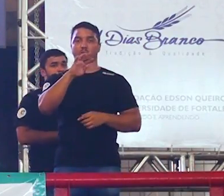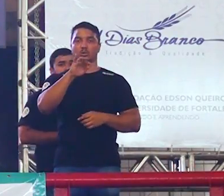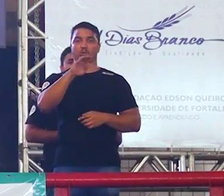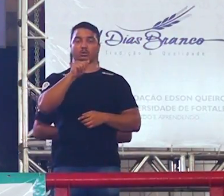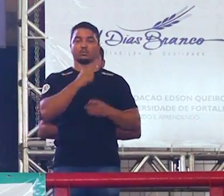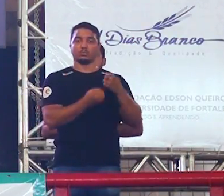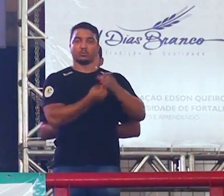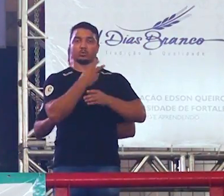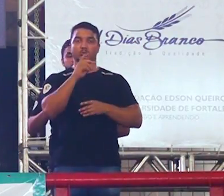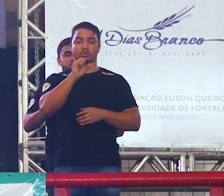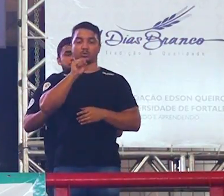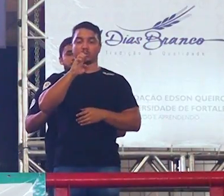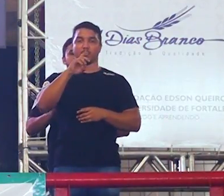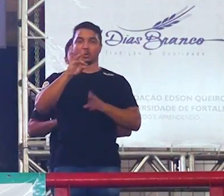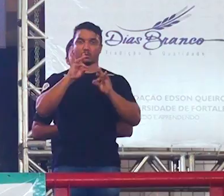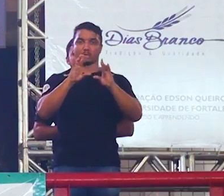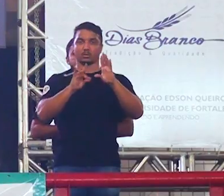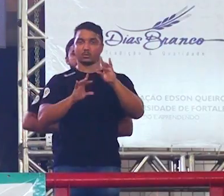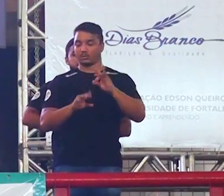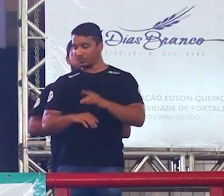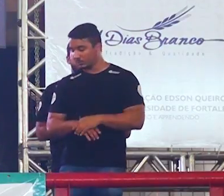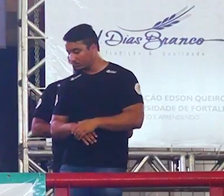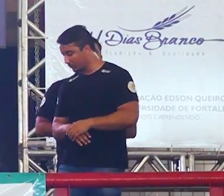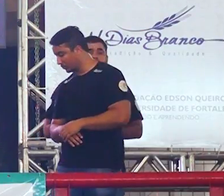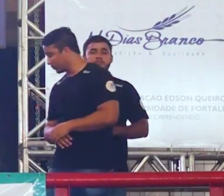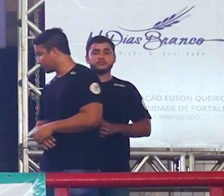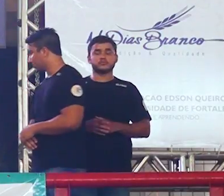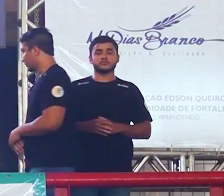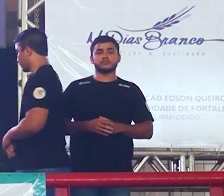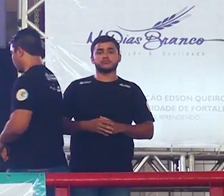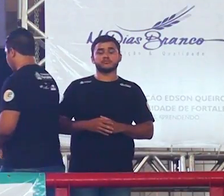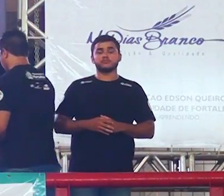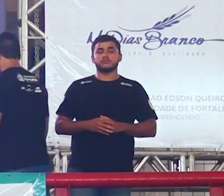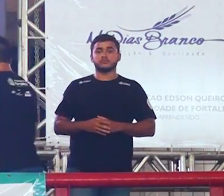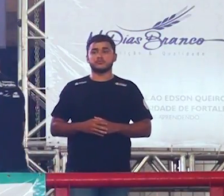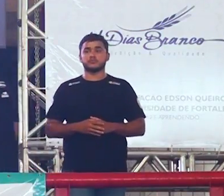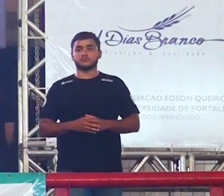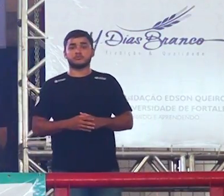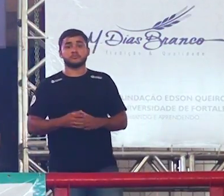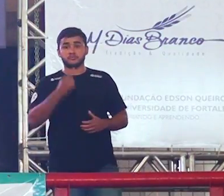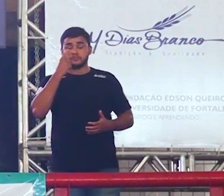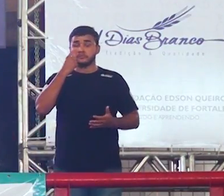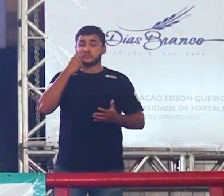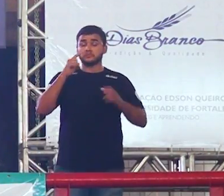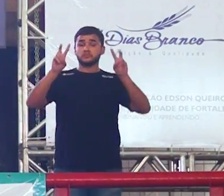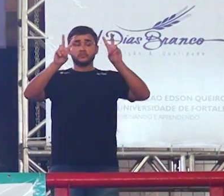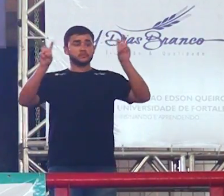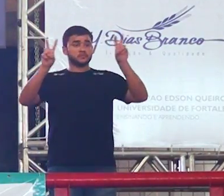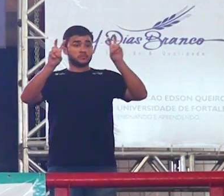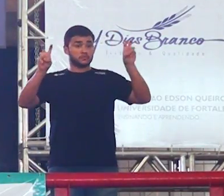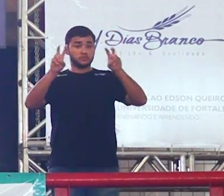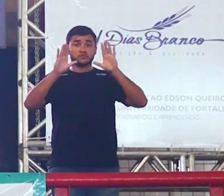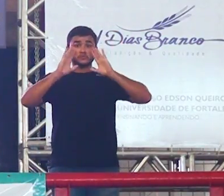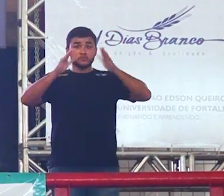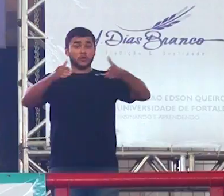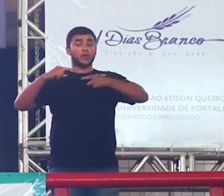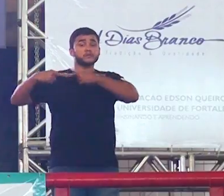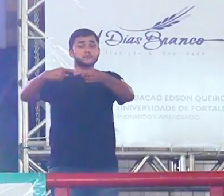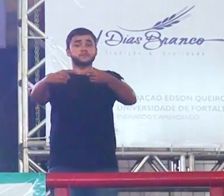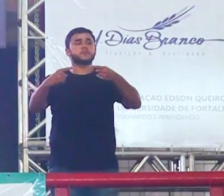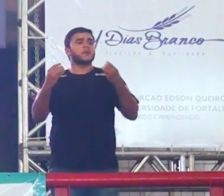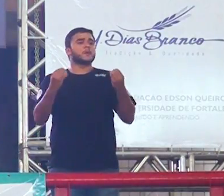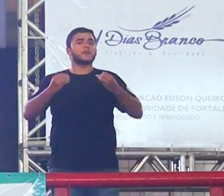sêmen. Essas glândulas seminais, elas ficam exatamente na base, onde vai quem? Vai lançar